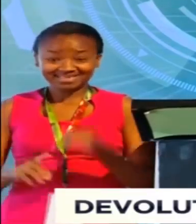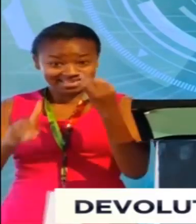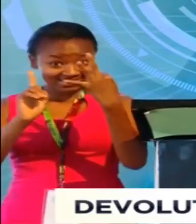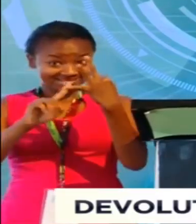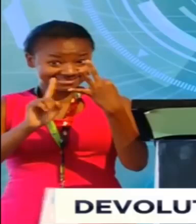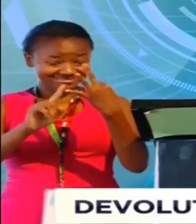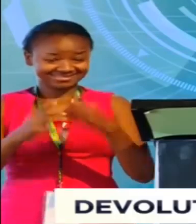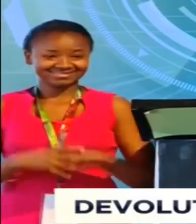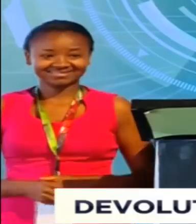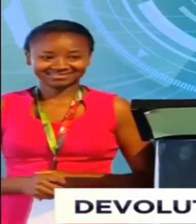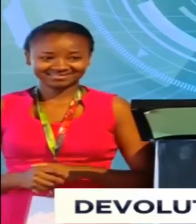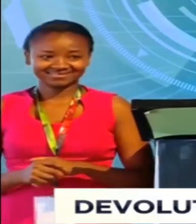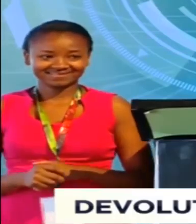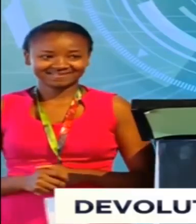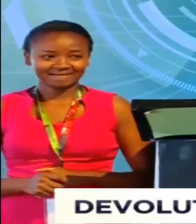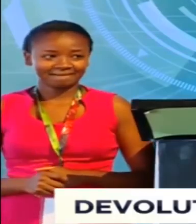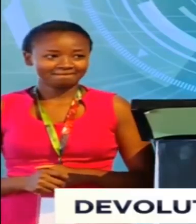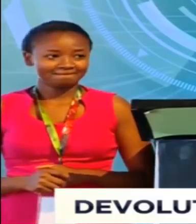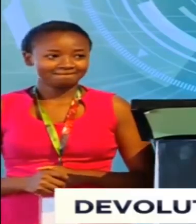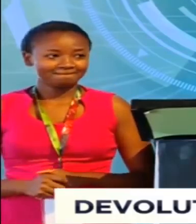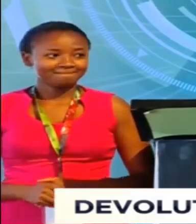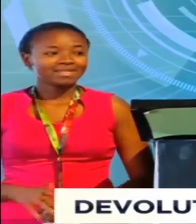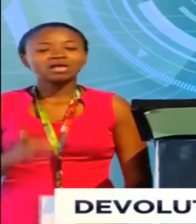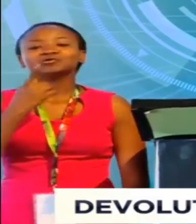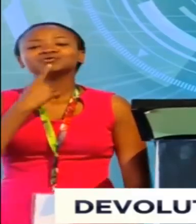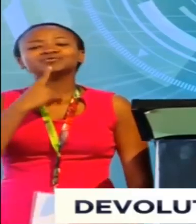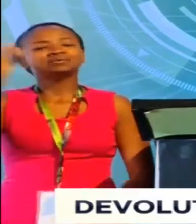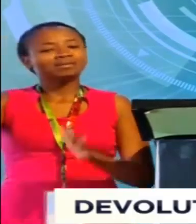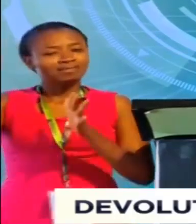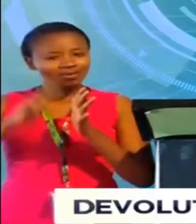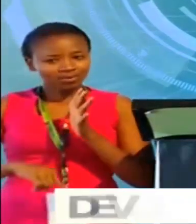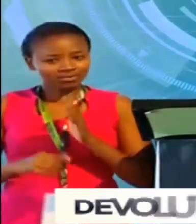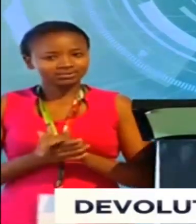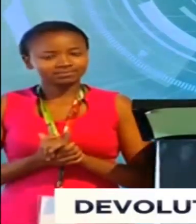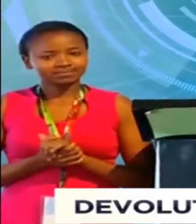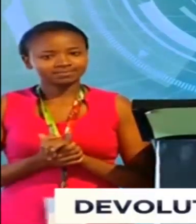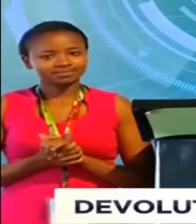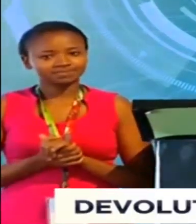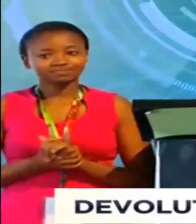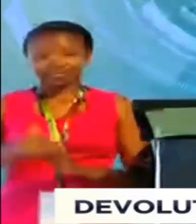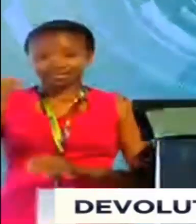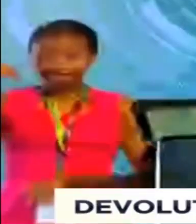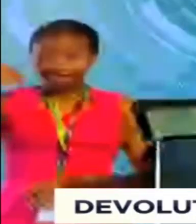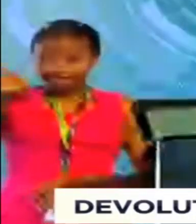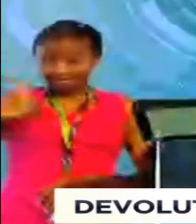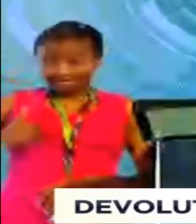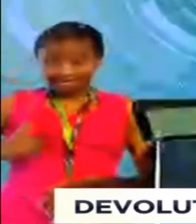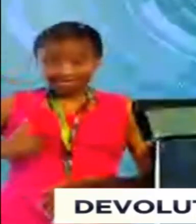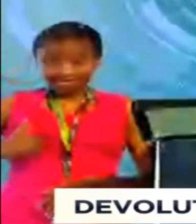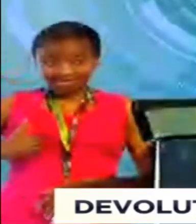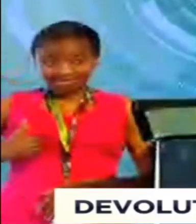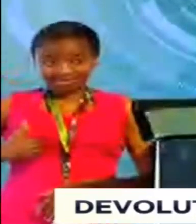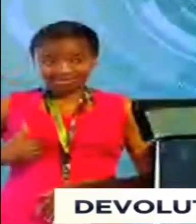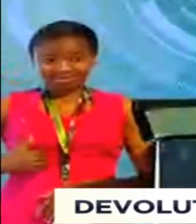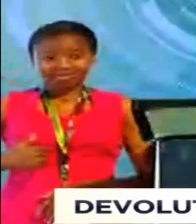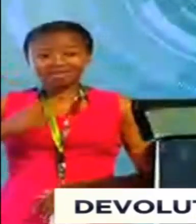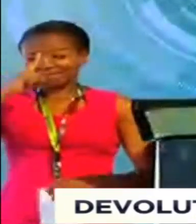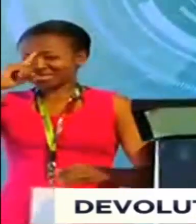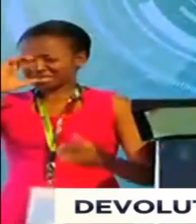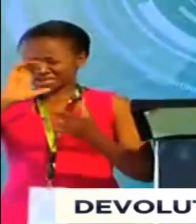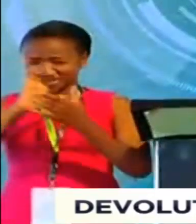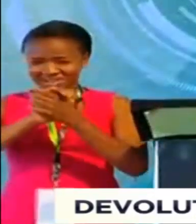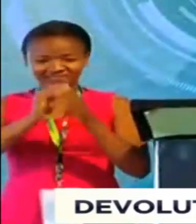Ya tatu ni kusema ya kwamba mimi naamini kwa dhati ya